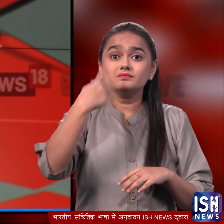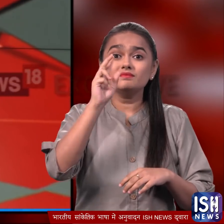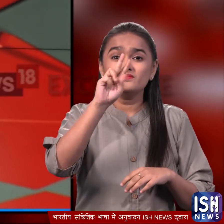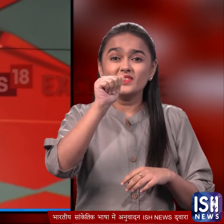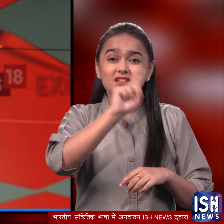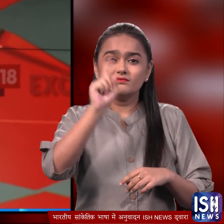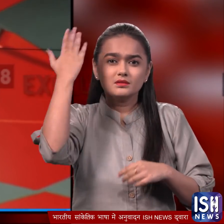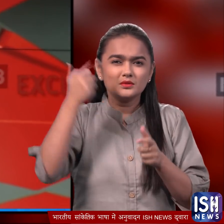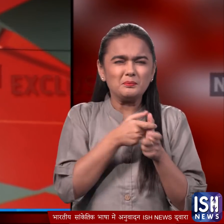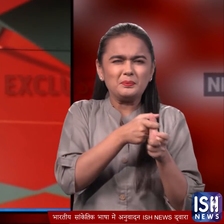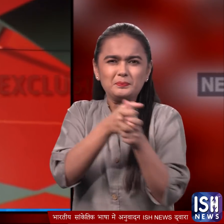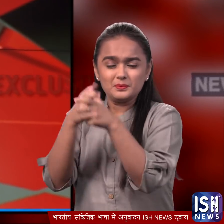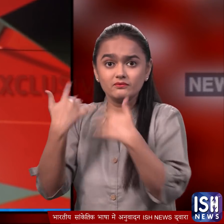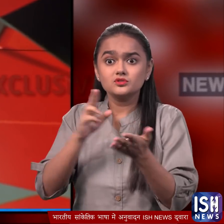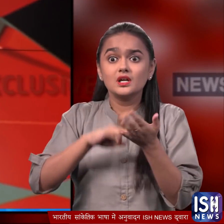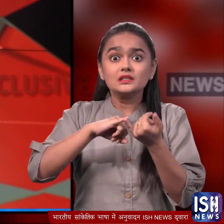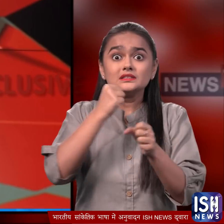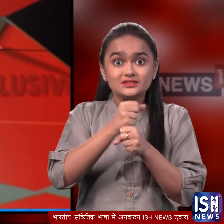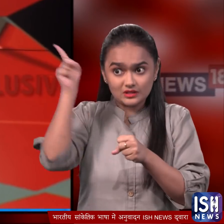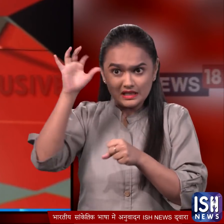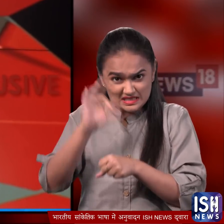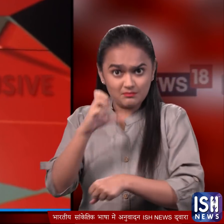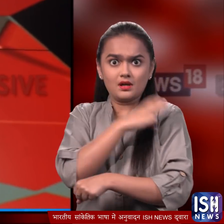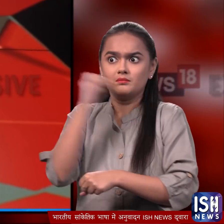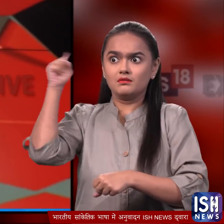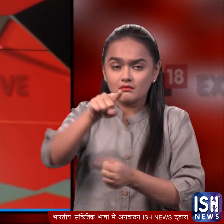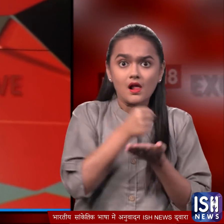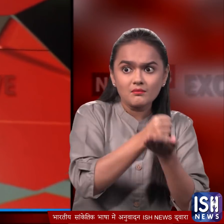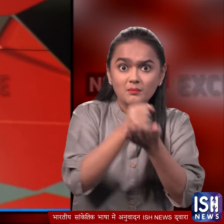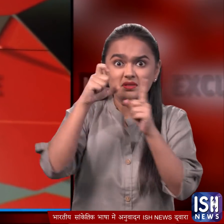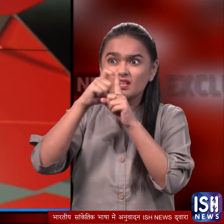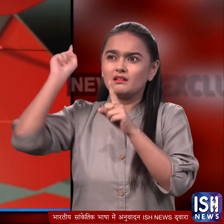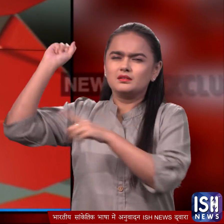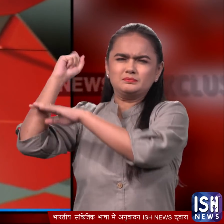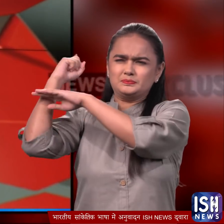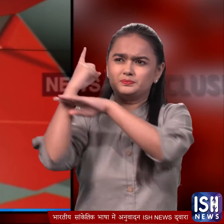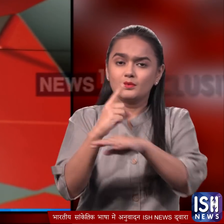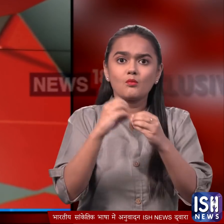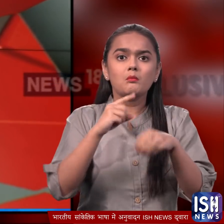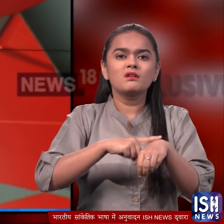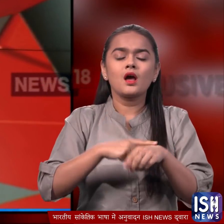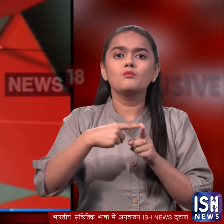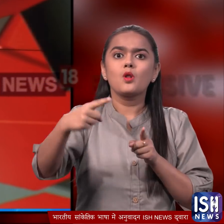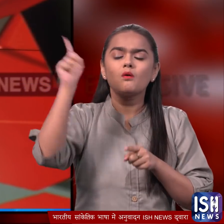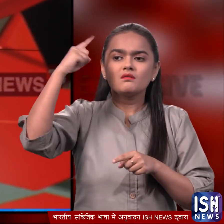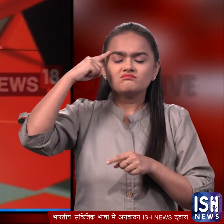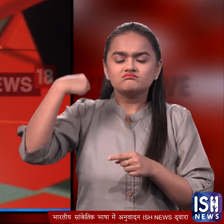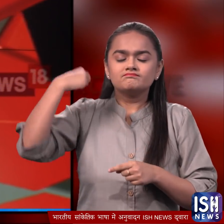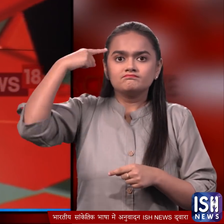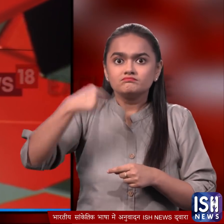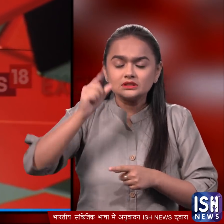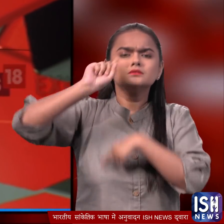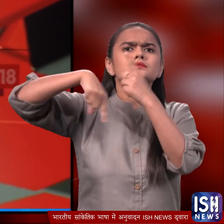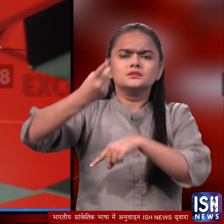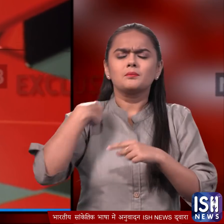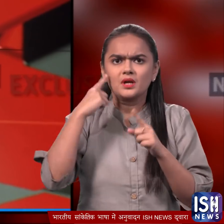आतंकी हमले के बाद जवाबी कार्रवाई के लिए एनएसजी कमांडो को ही भेजा गया था, जिन्हें दिल्ली से मुंबई पहुंचने में वक्त लगा और उसी से सबक सीखते हुए सरकार